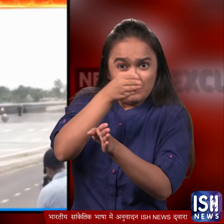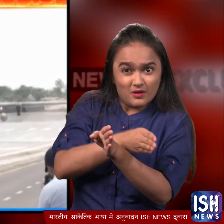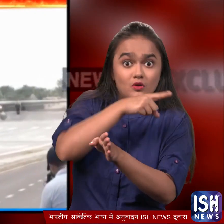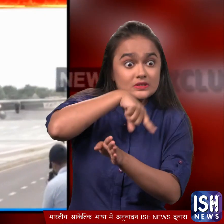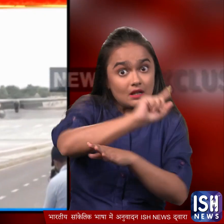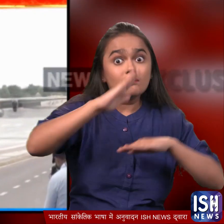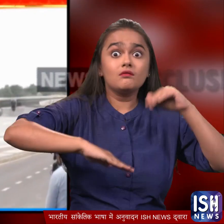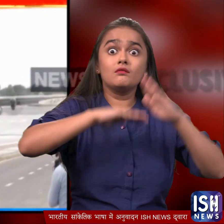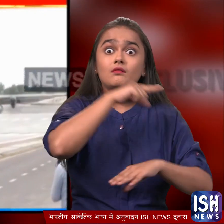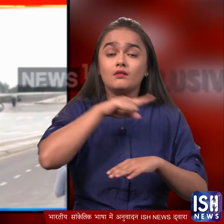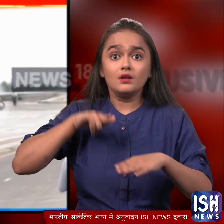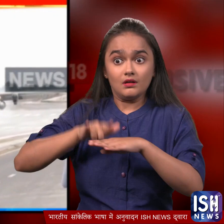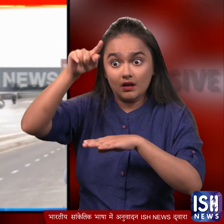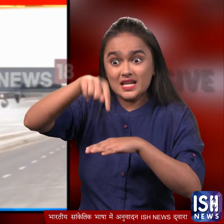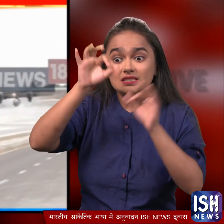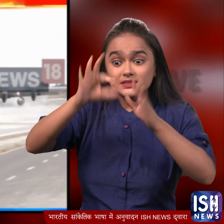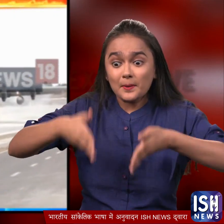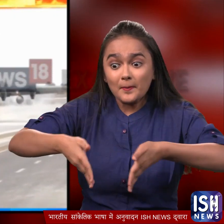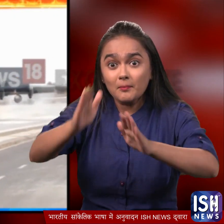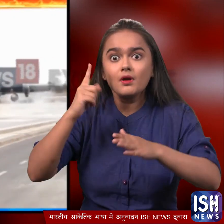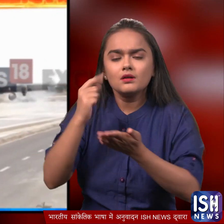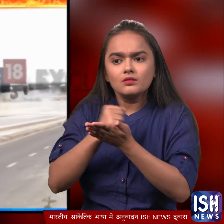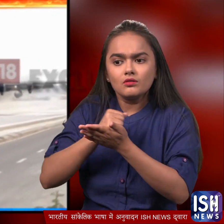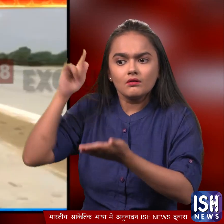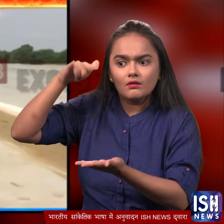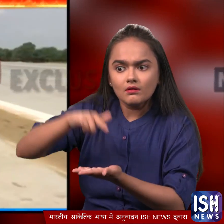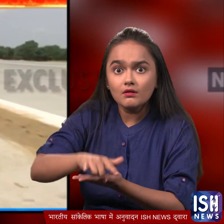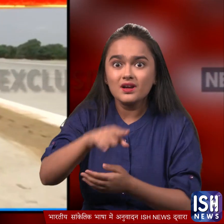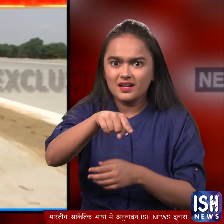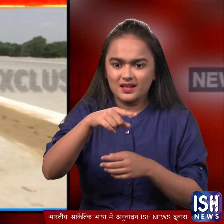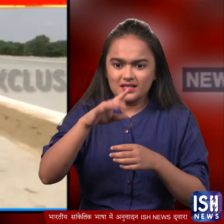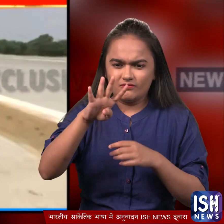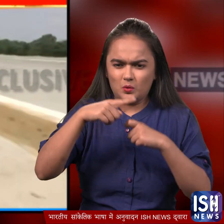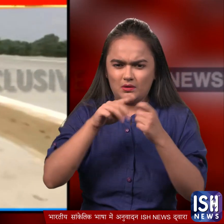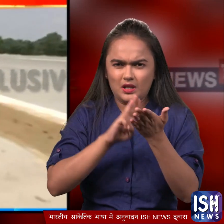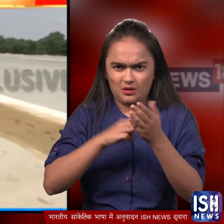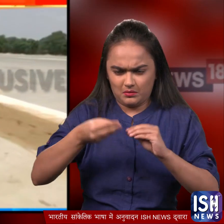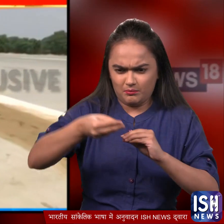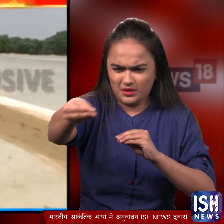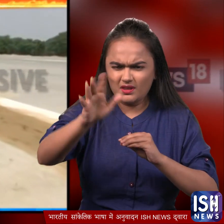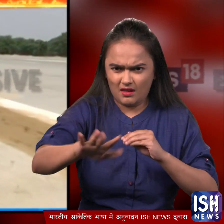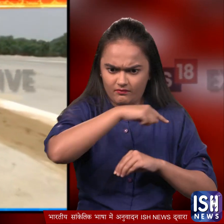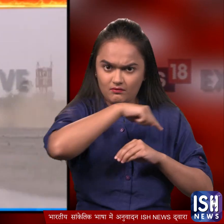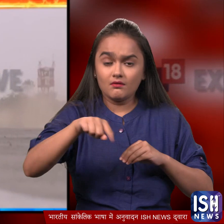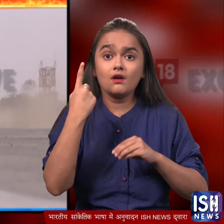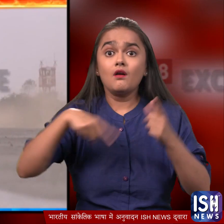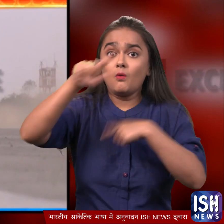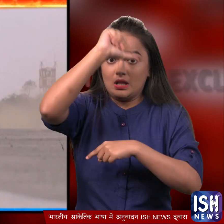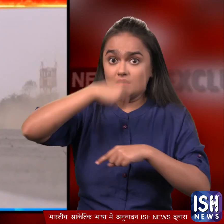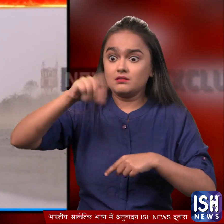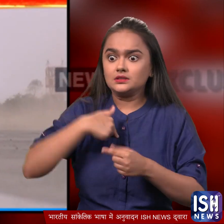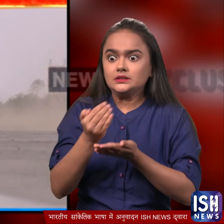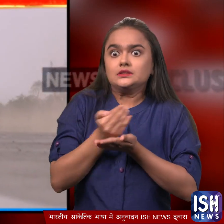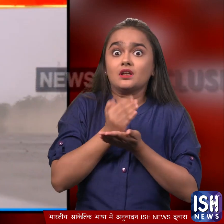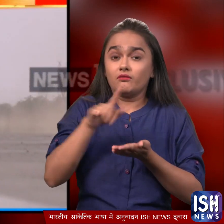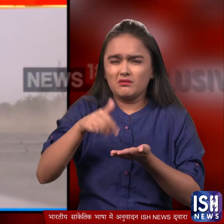पहले वो लोग खुद एक विमान से वहां पहुंचे जिसने उसी हाईवे पर लैंड किया। हाईवे के 4 किलोमीटर के हिस्से पर बनाई गई इस हवाई पट्टी को देश की